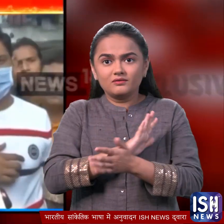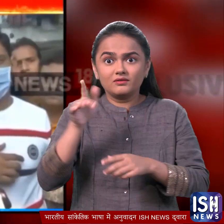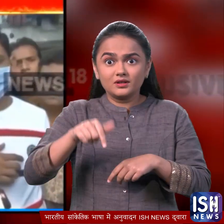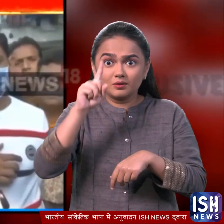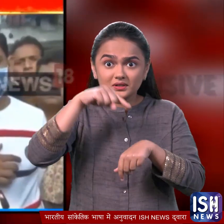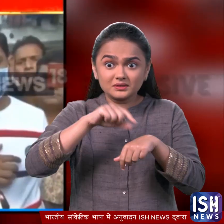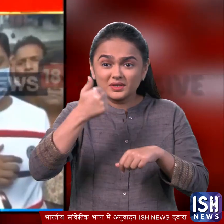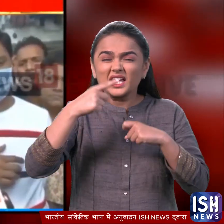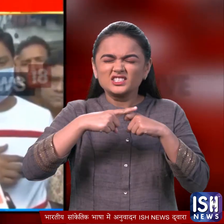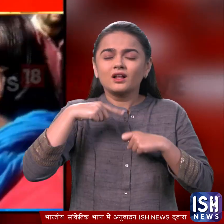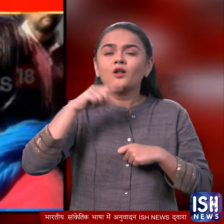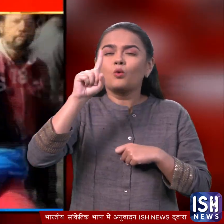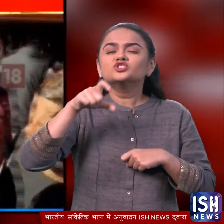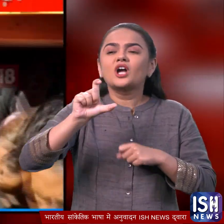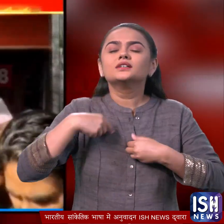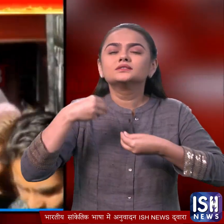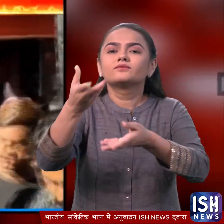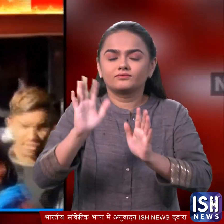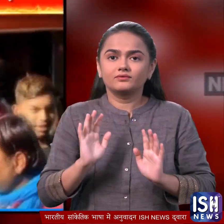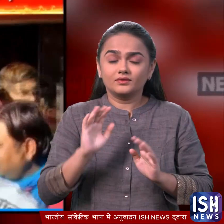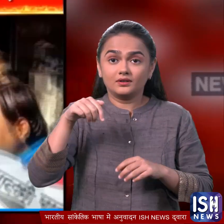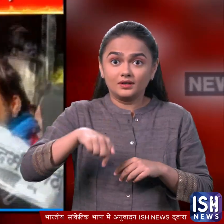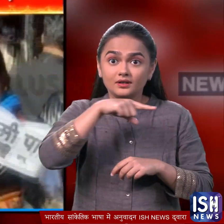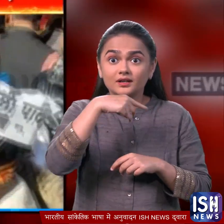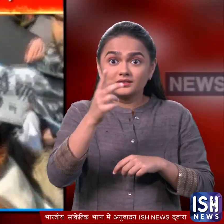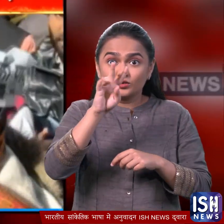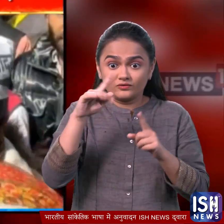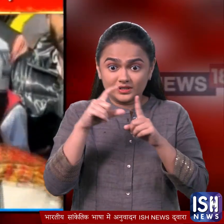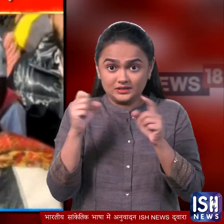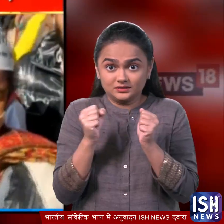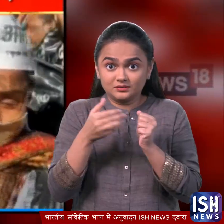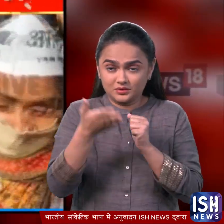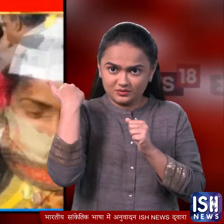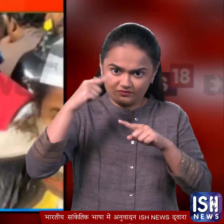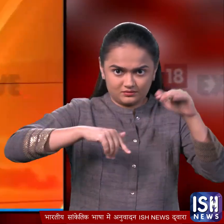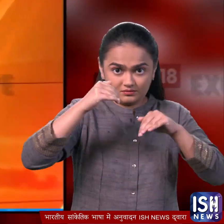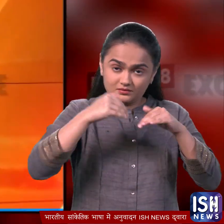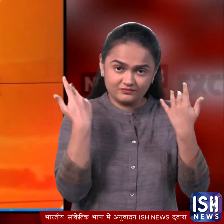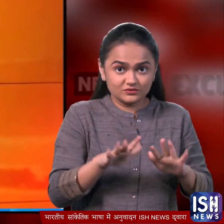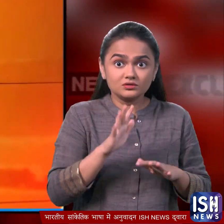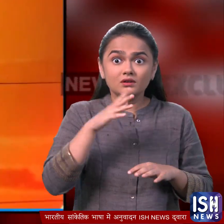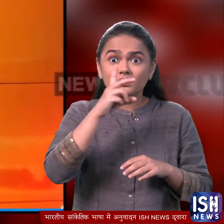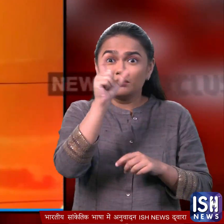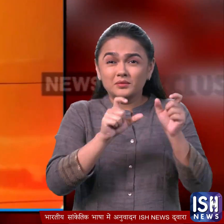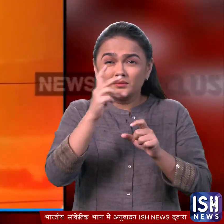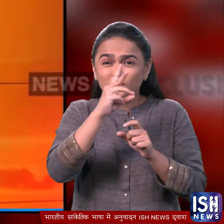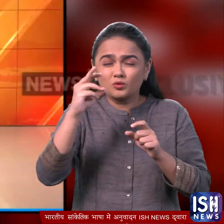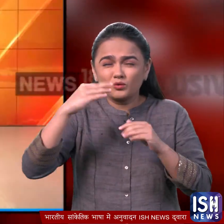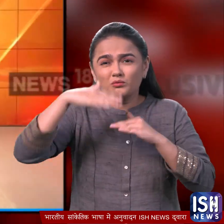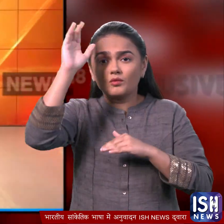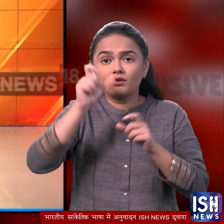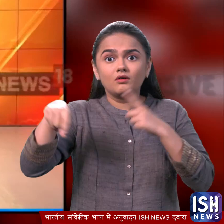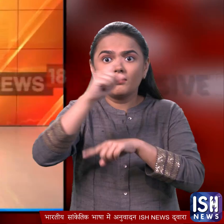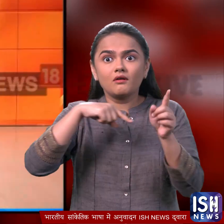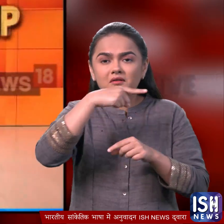एक बार मौका केजरीवाल जी को देना है। चंडीगढ़ नगर निगम के चुनाव के लिए 24 दिसंबर को वोटिंग हुई थी और लोगों ने 200 से ज्यादा उम्मीदवारों